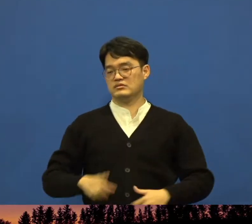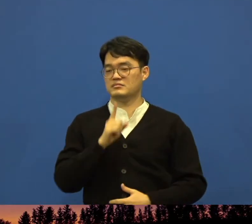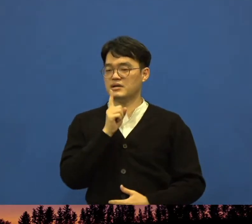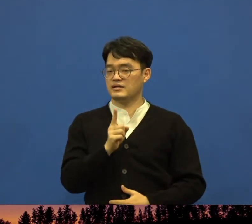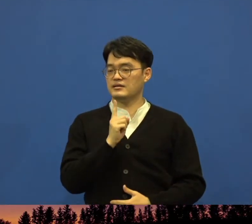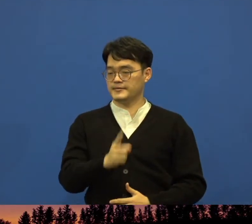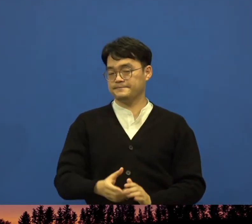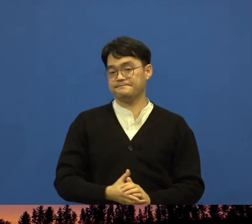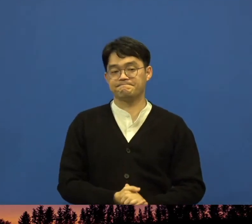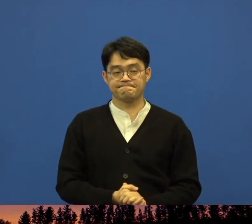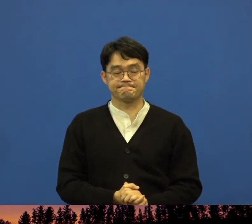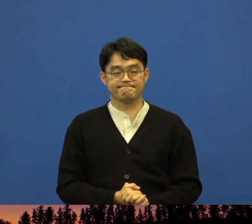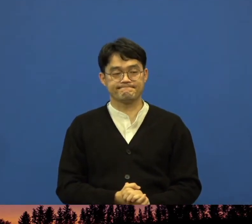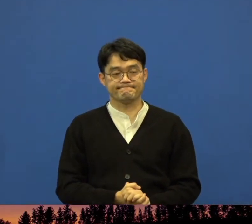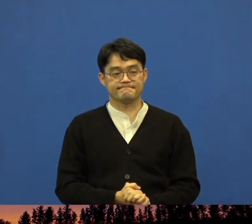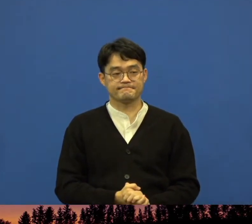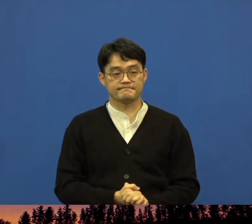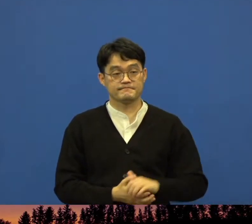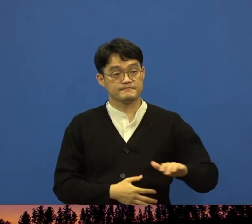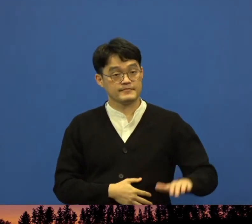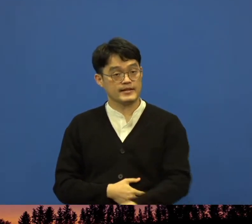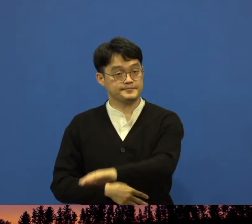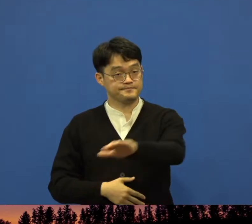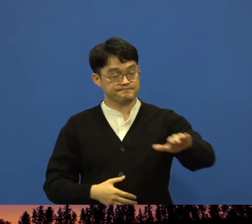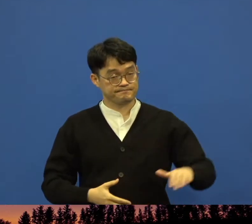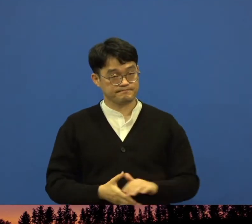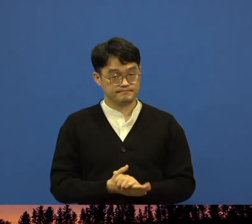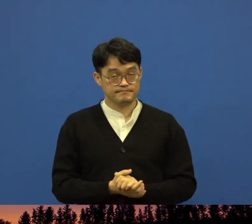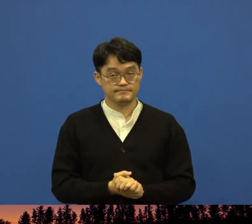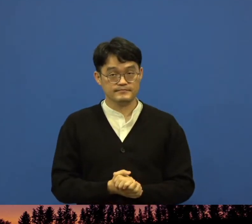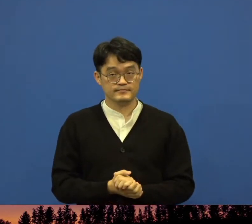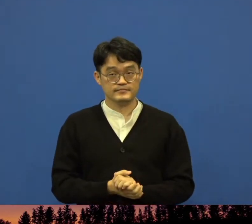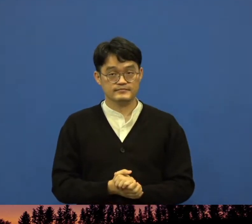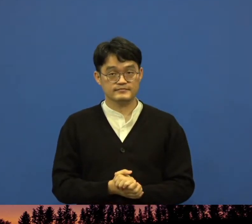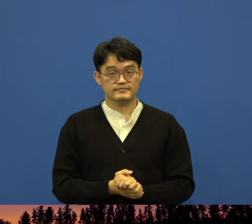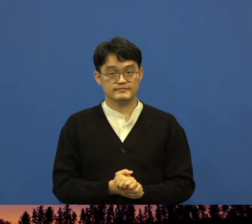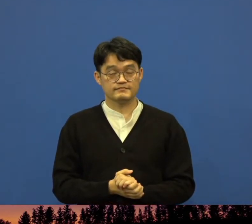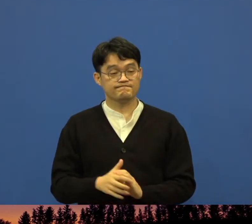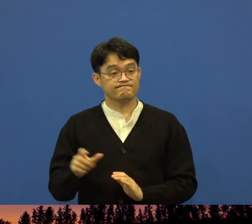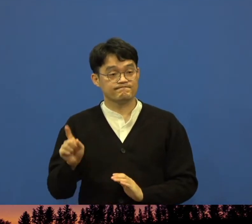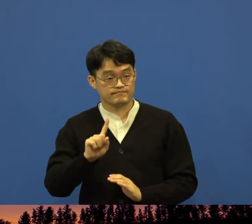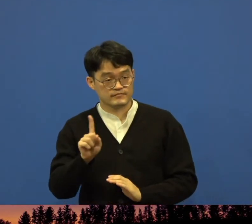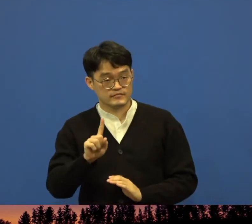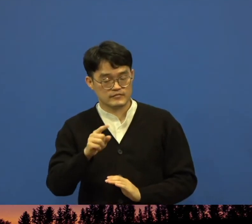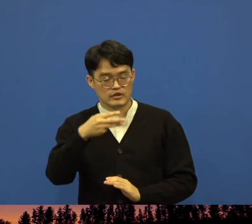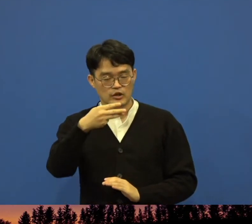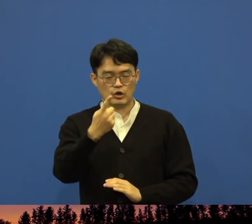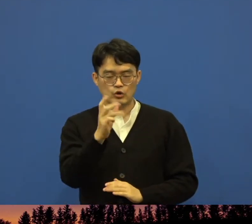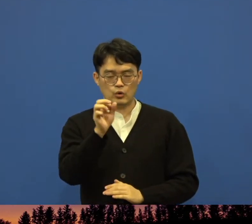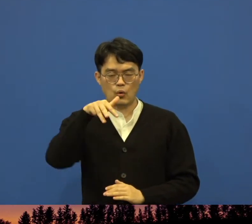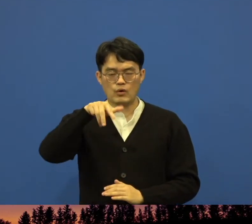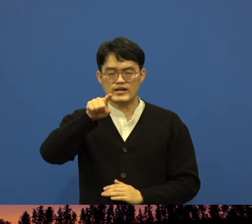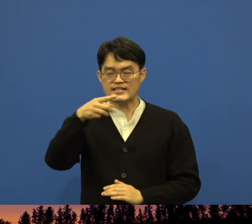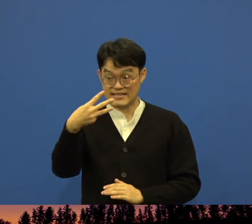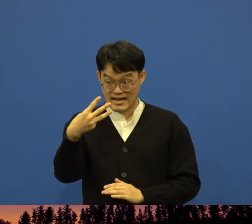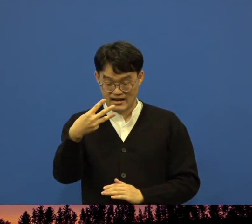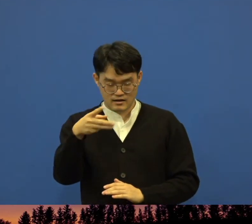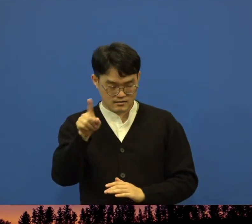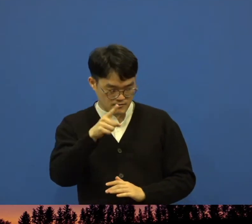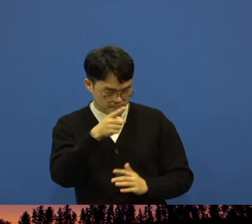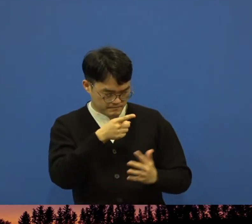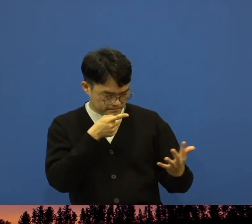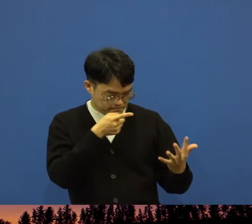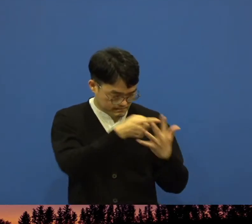없습니다. 우리가 좀 이제 그런 단어를 쓰죠. 통찰이라는 단어를 씁니다. 통찰,